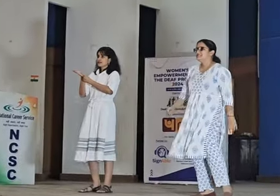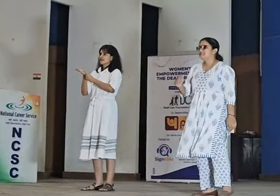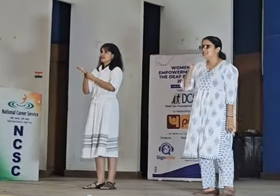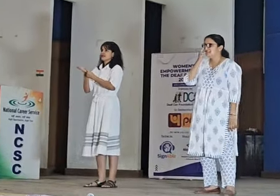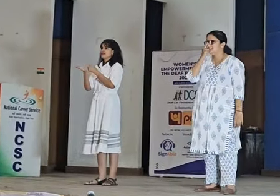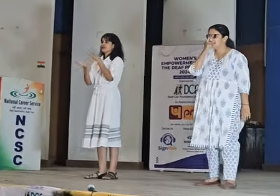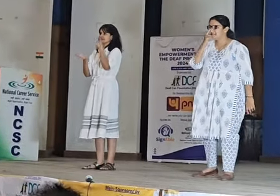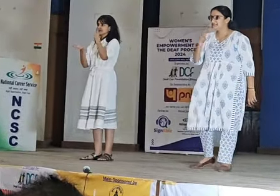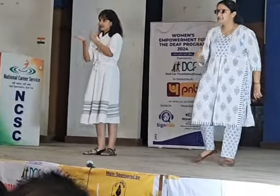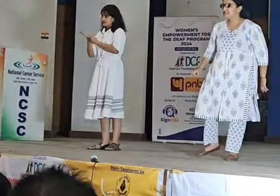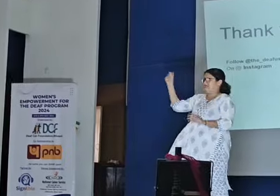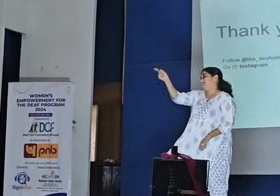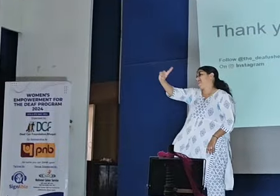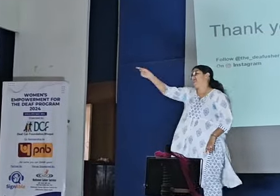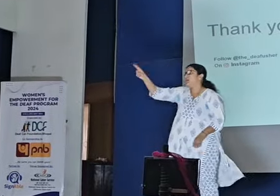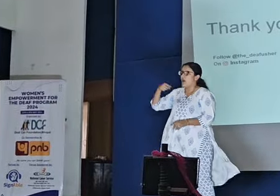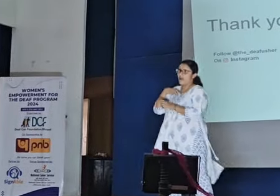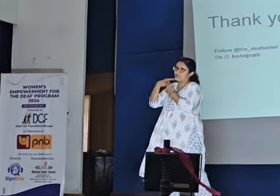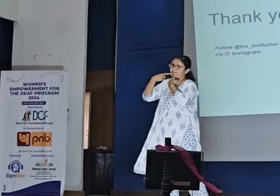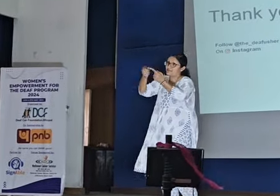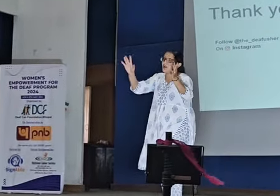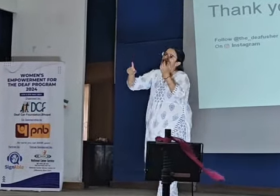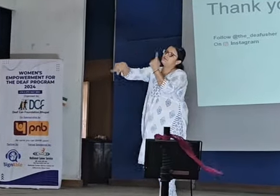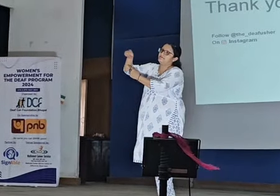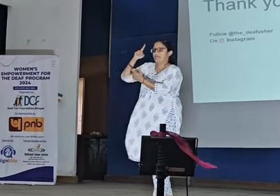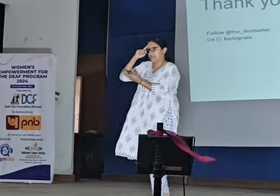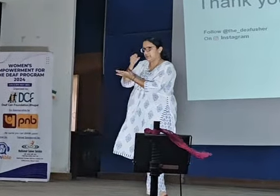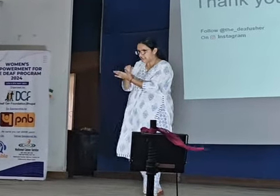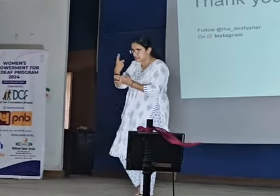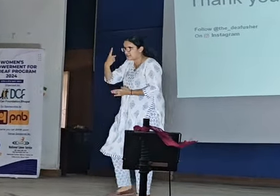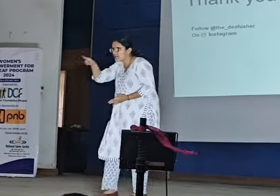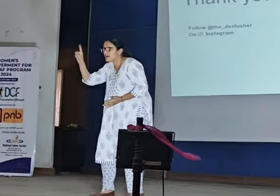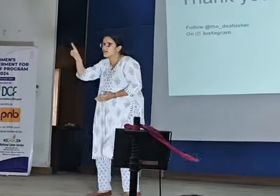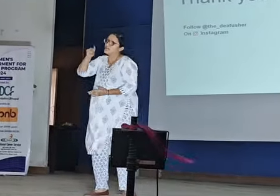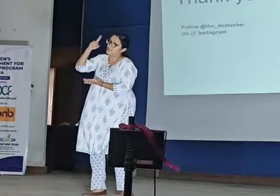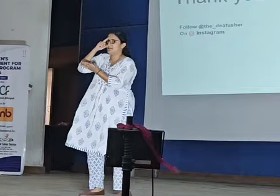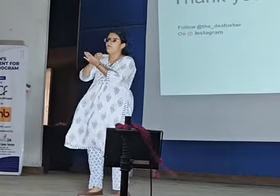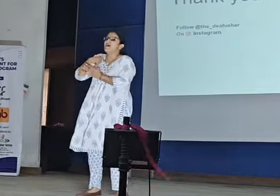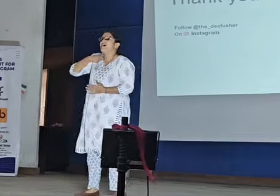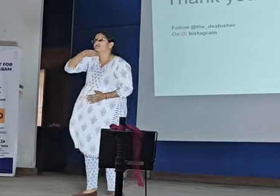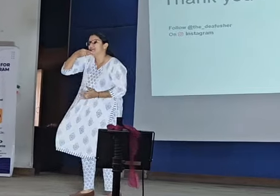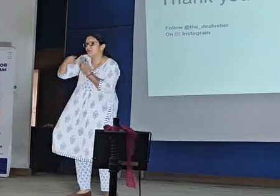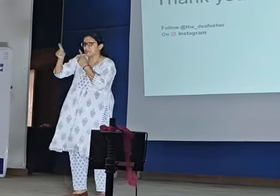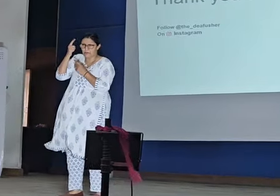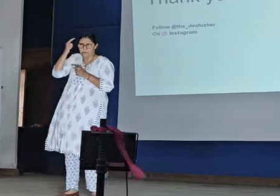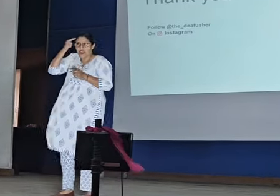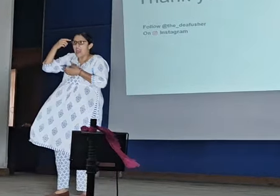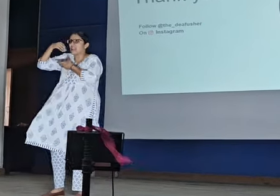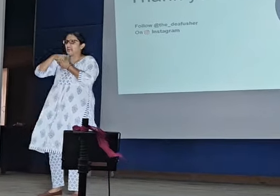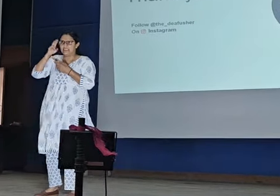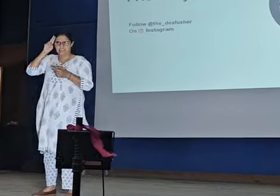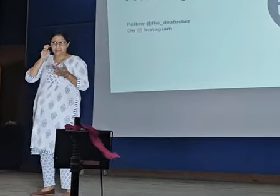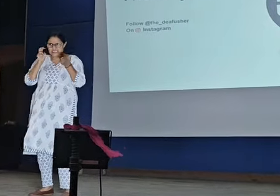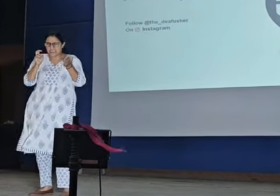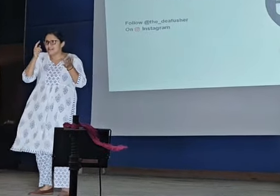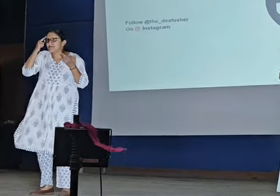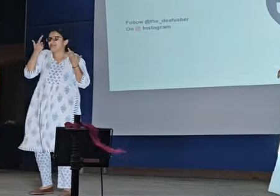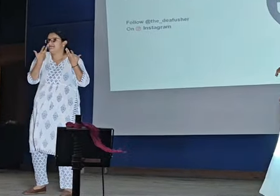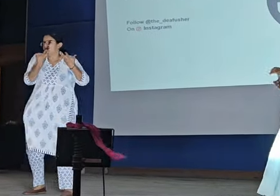पाए, नहीं दे पाऊंगी, बट ये ना करें कि आप उनको छोड़ दें, या ये कोई बहुत बड़ी बीमारी है जो आपको भी लग जाएगी,